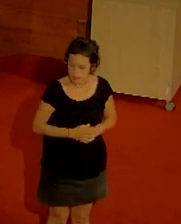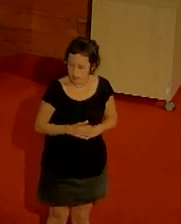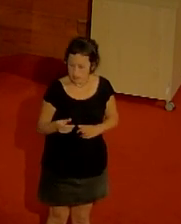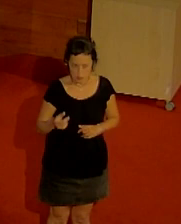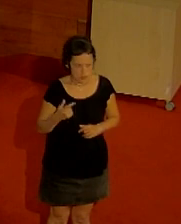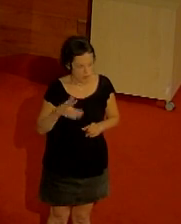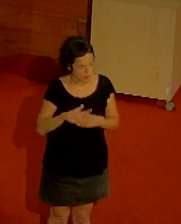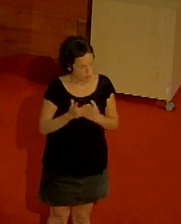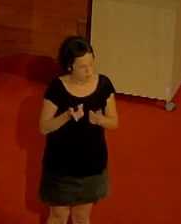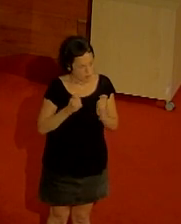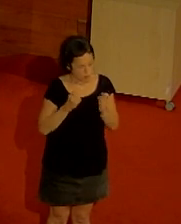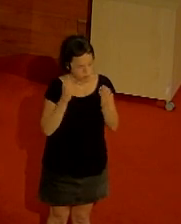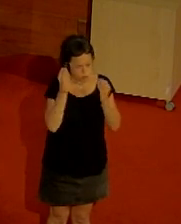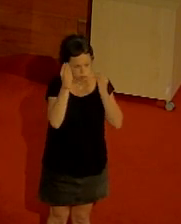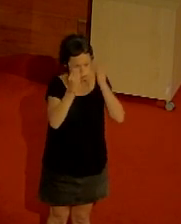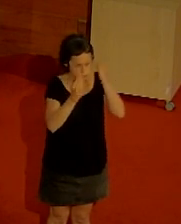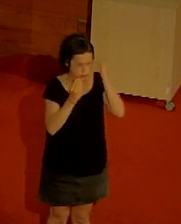mucho.